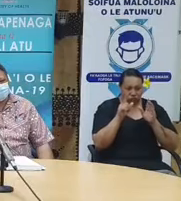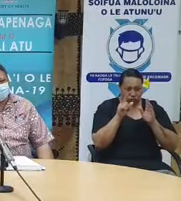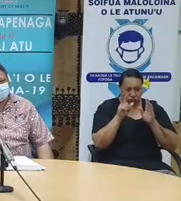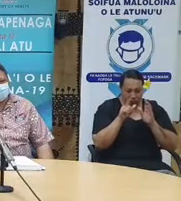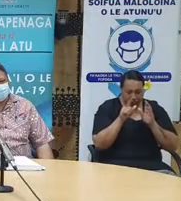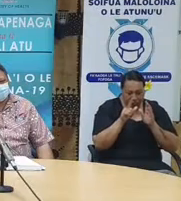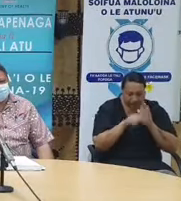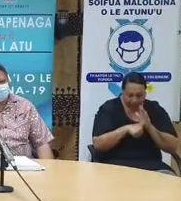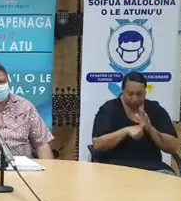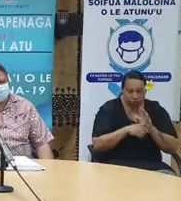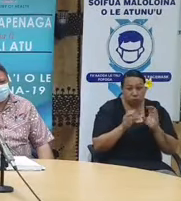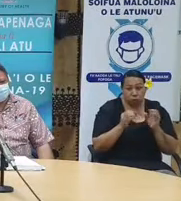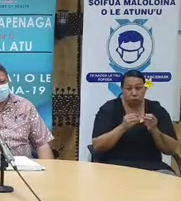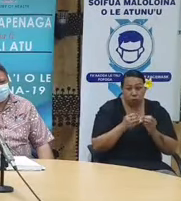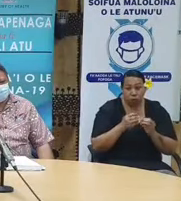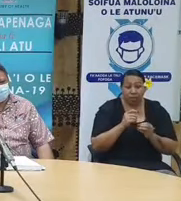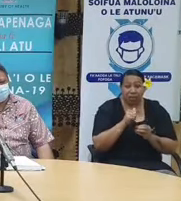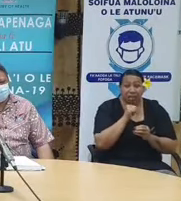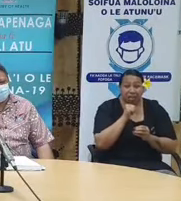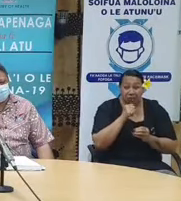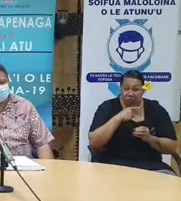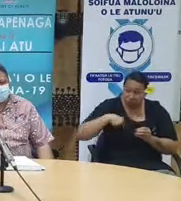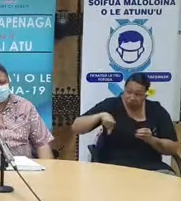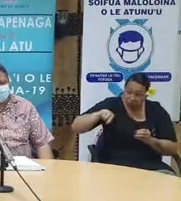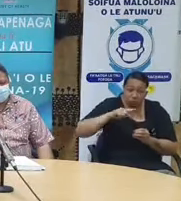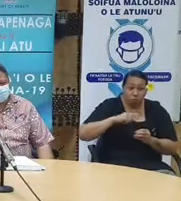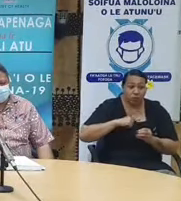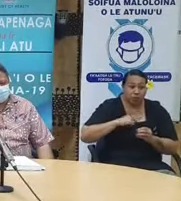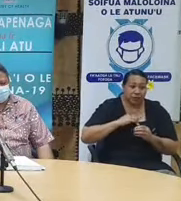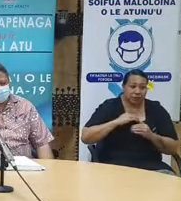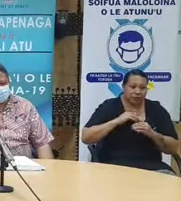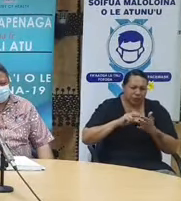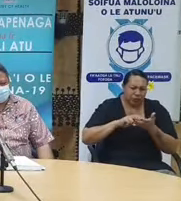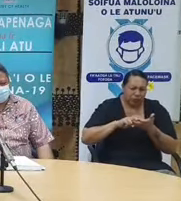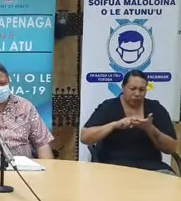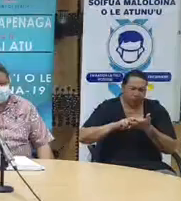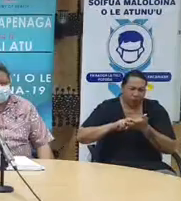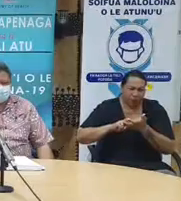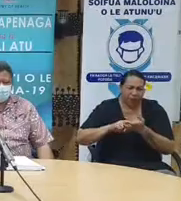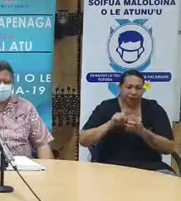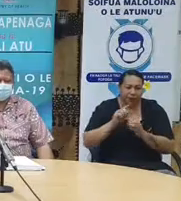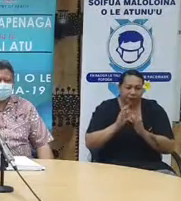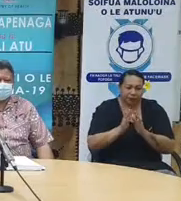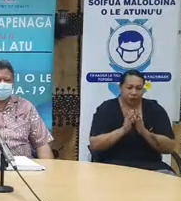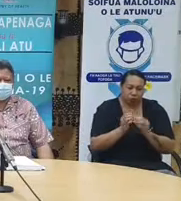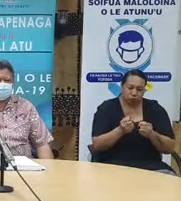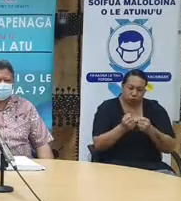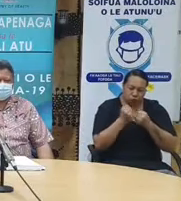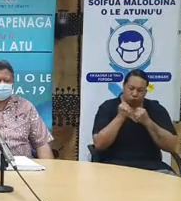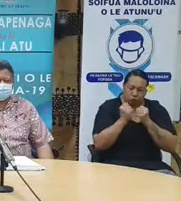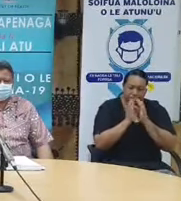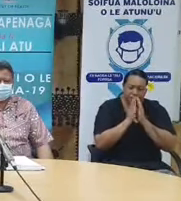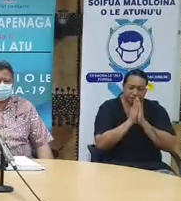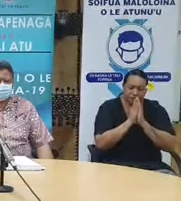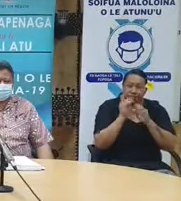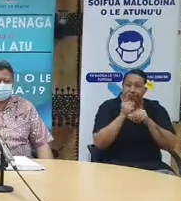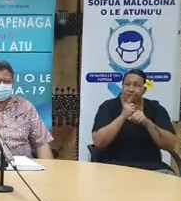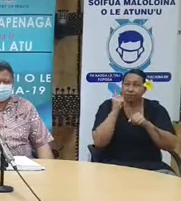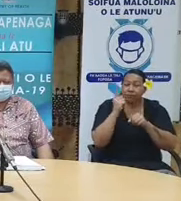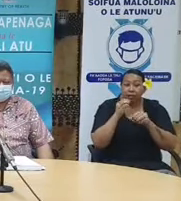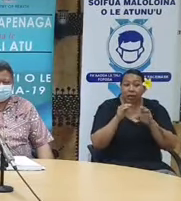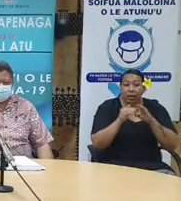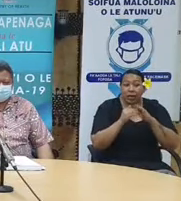vai o nau mātou māla rosi le pe o nfitala iei le fionga lea tua me lea lea tuno ue whaafitai tele ia